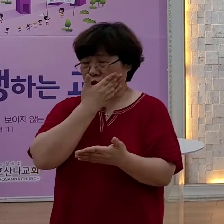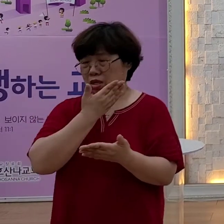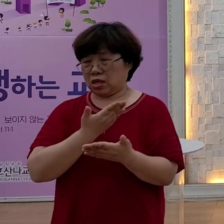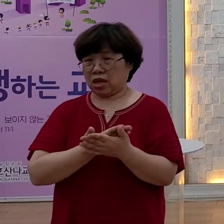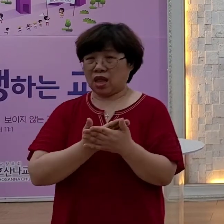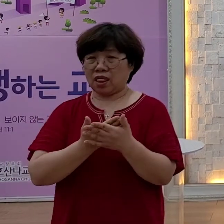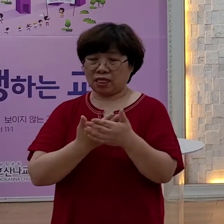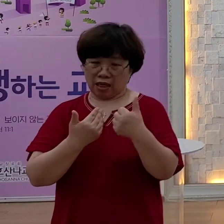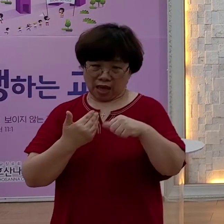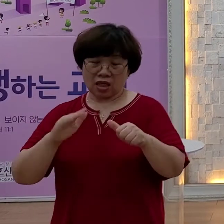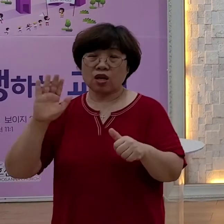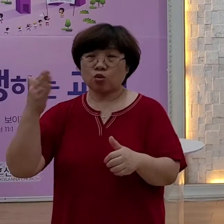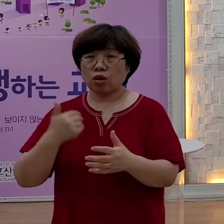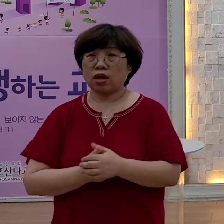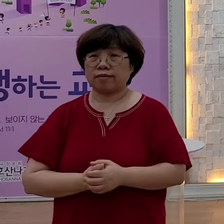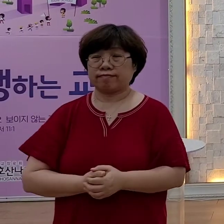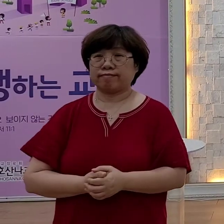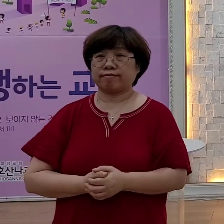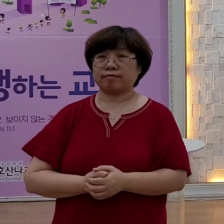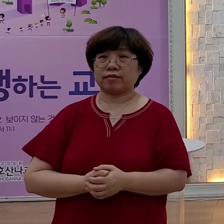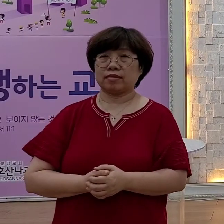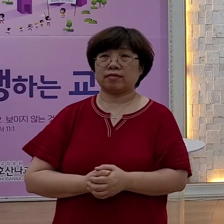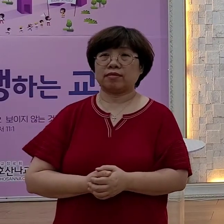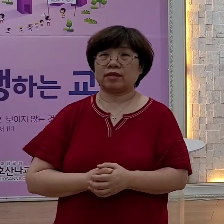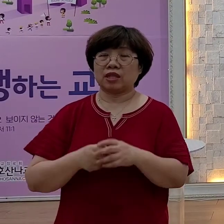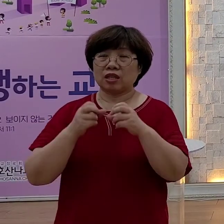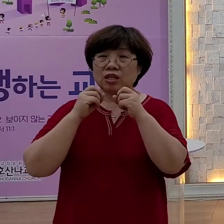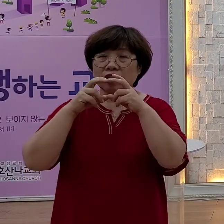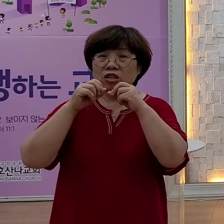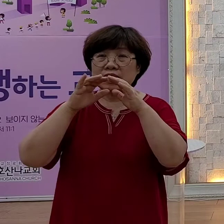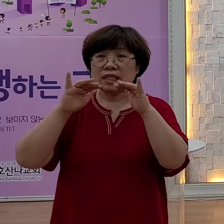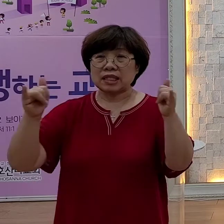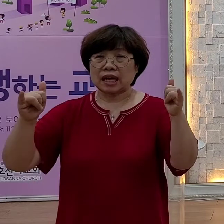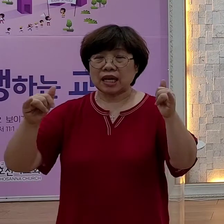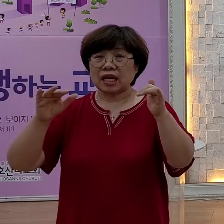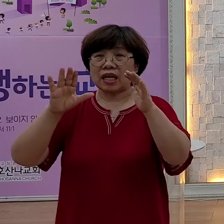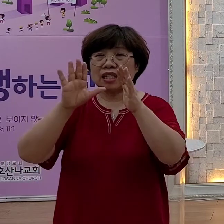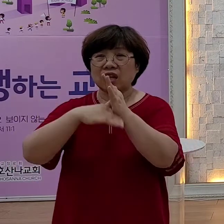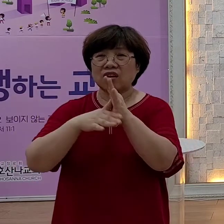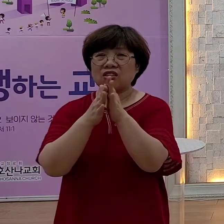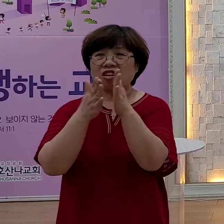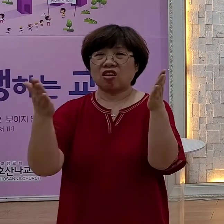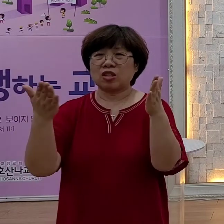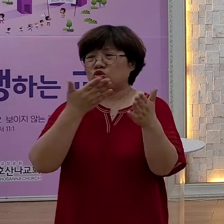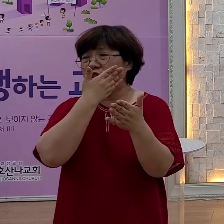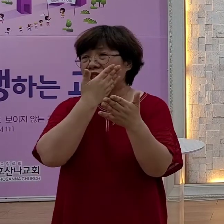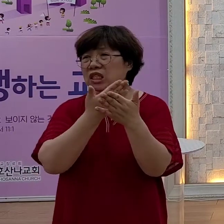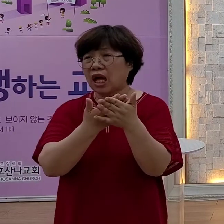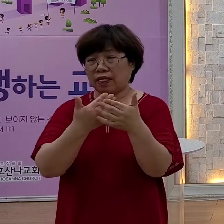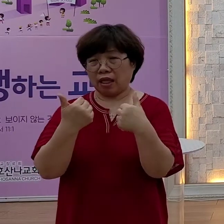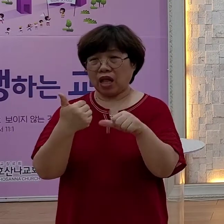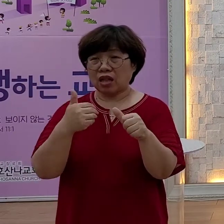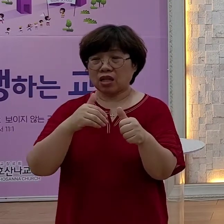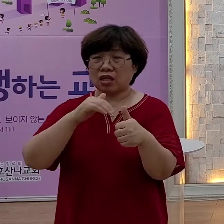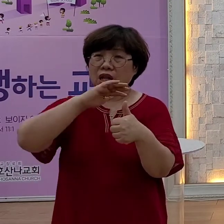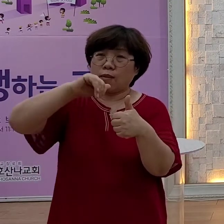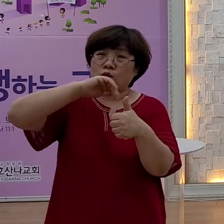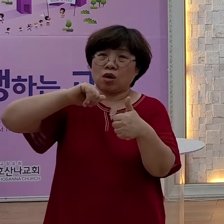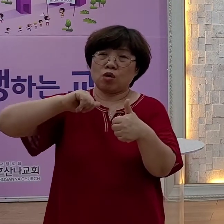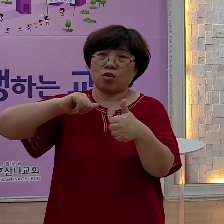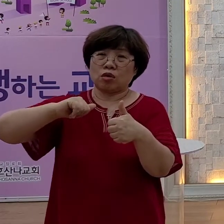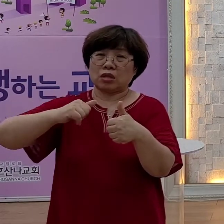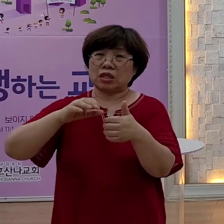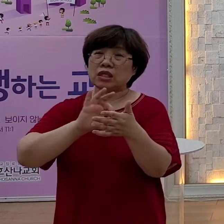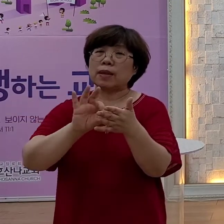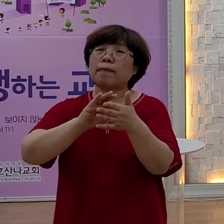위대한 선지자의 시대를 여는 사무엘이 되지 않았습니까? 여러분, 만약에 저는 이런 생각해